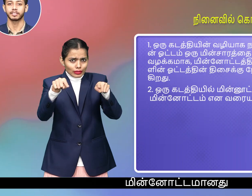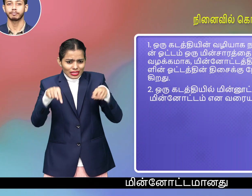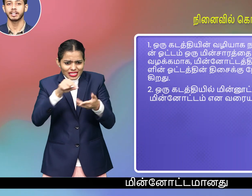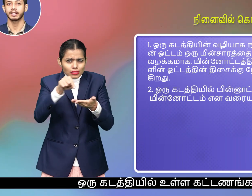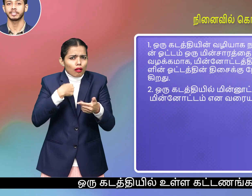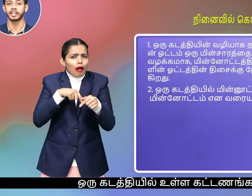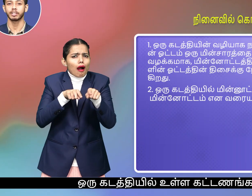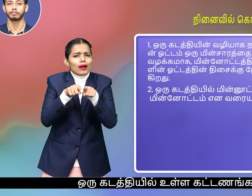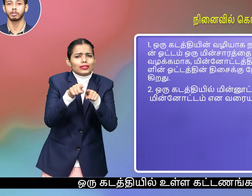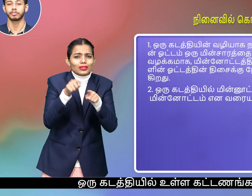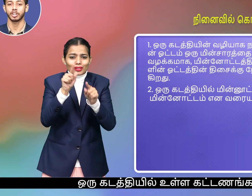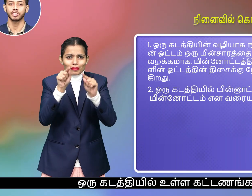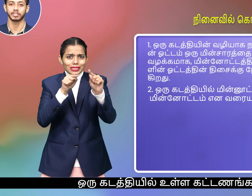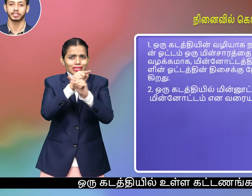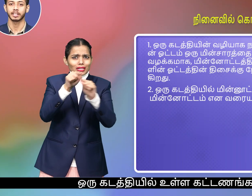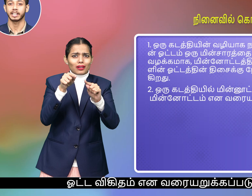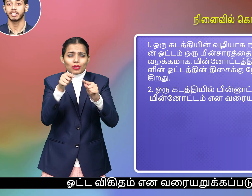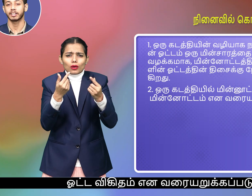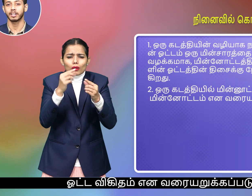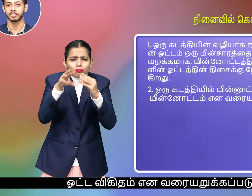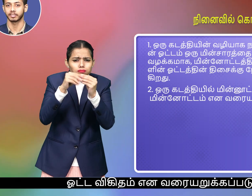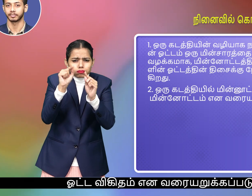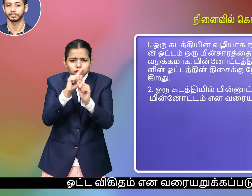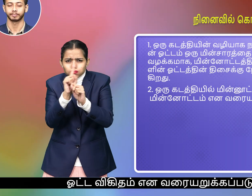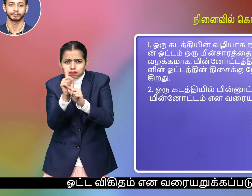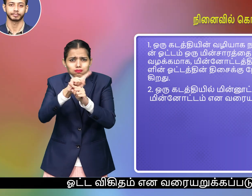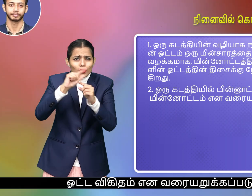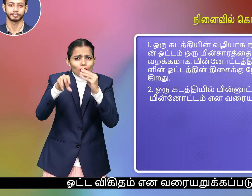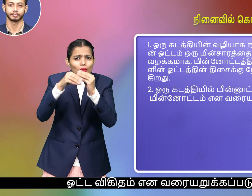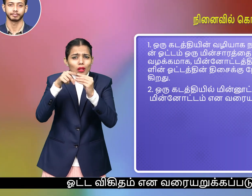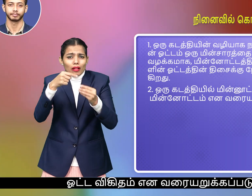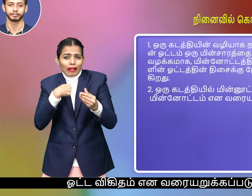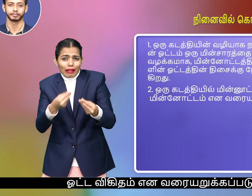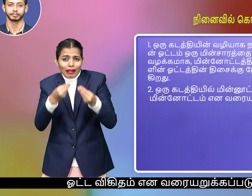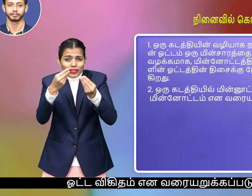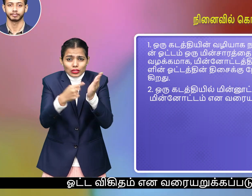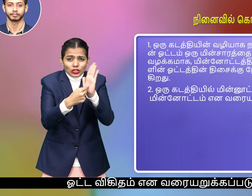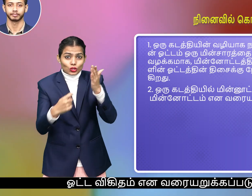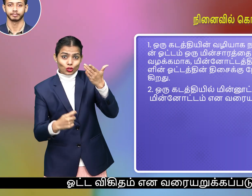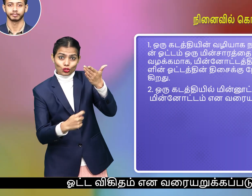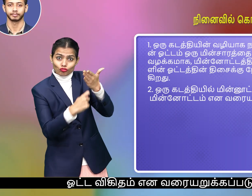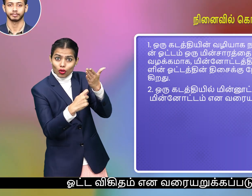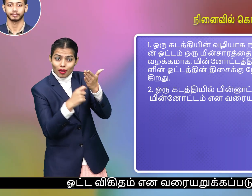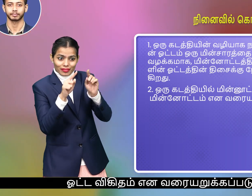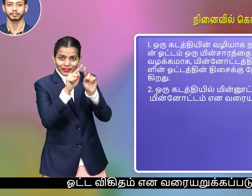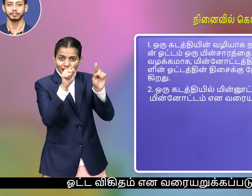மின்னோட்டமானது ஒரு கடத்தியில் உள்ள மின்னோட்டங்களின் ஓட்ட விகிதம் என வரையறுக்கப்படுகிறது.